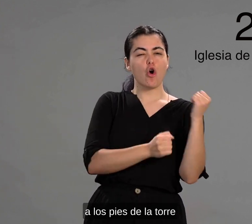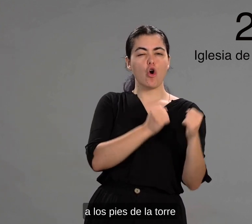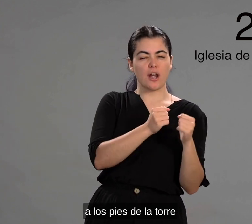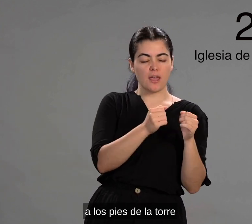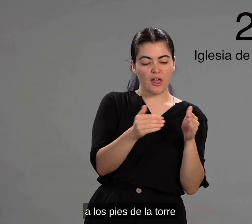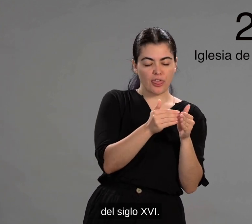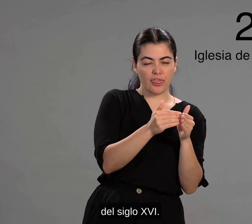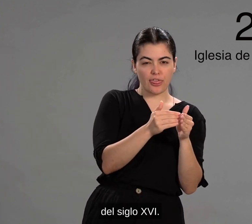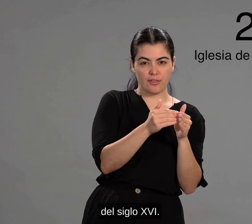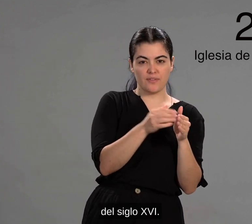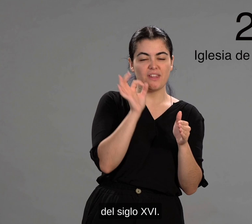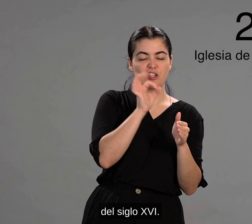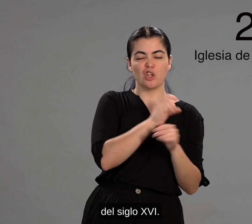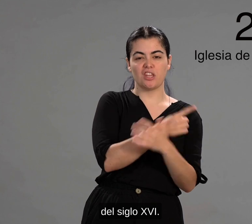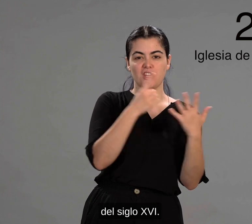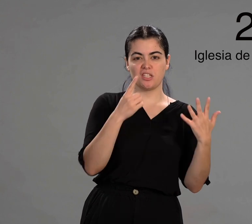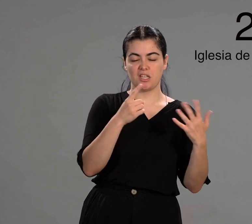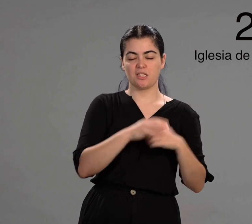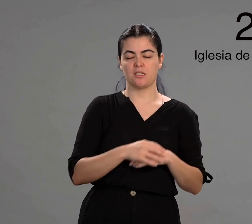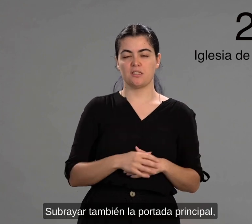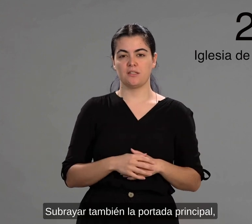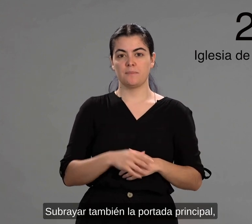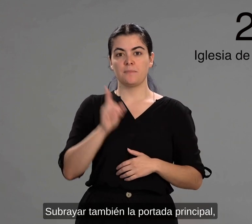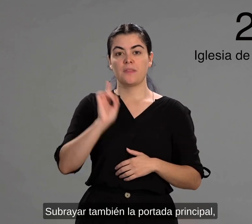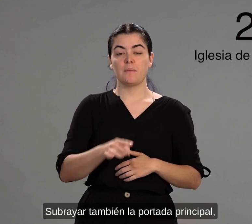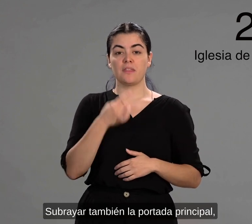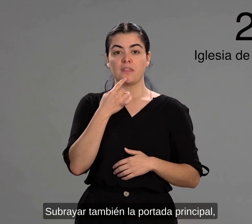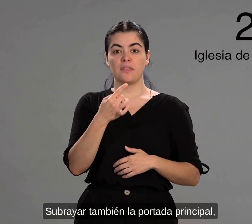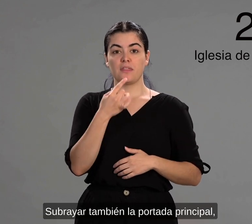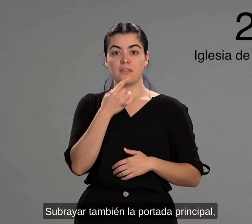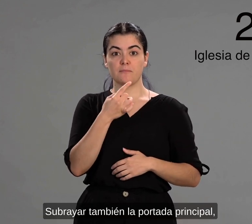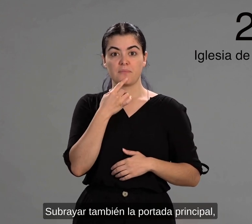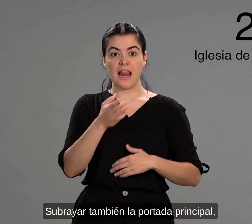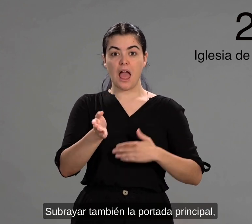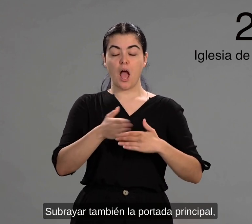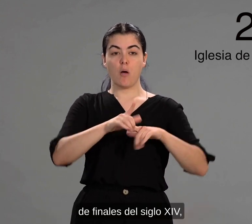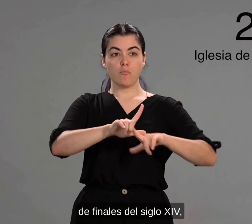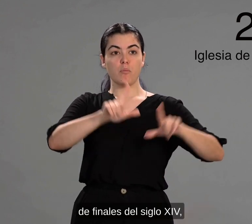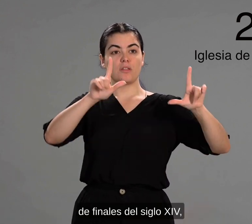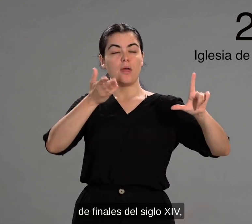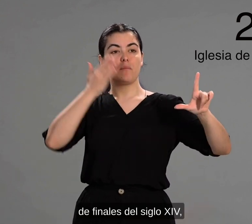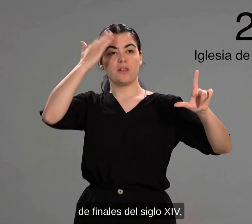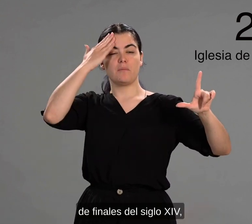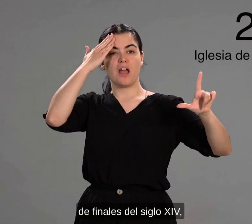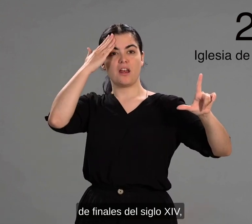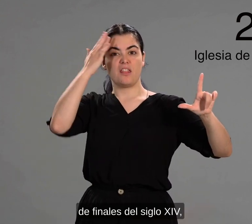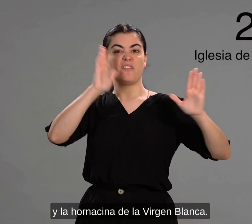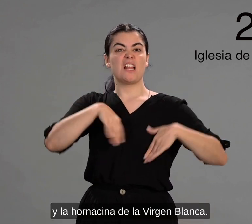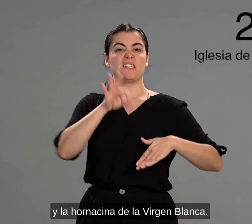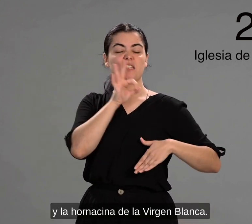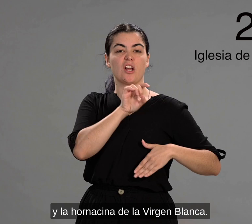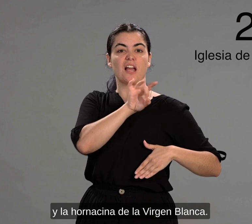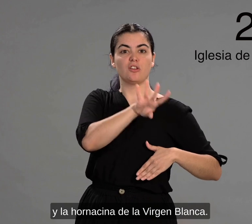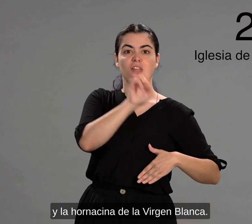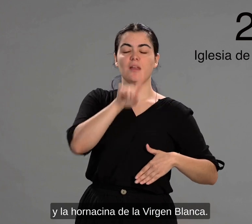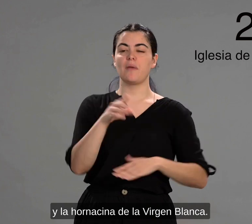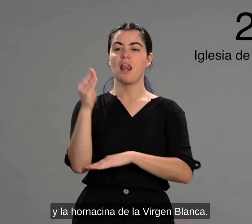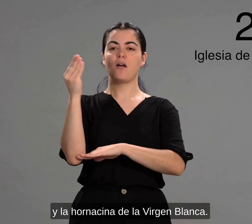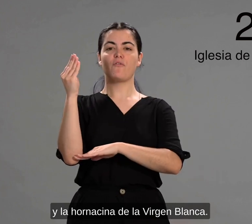pies de la torre del siglo XVI. Subrayar también la portada principal de finales del siglo XIV y la hornacina de la Virgen Blanca.